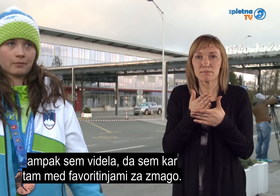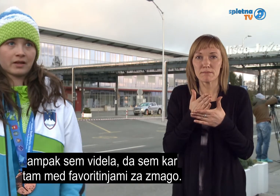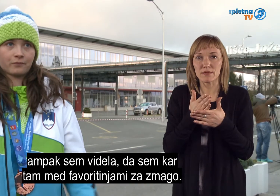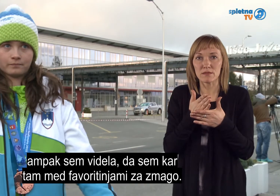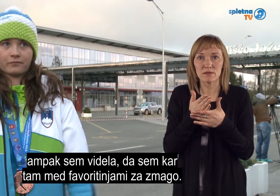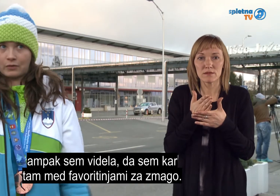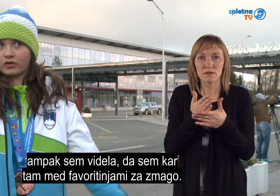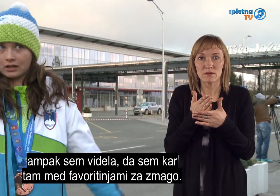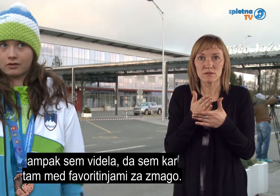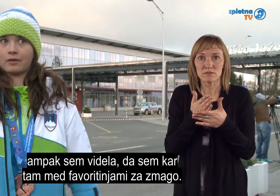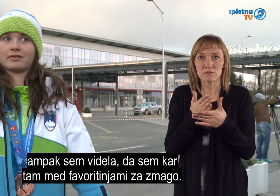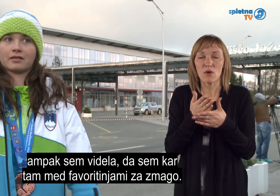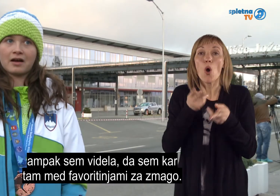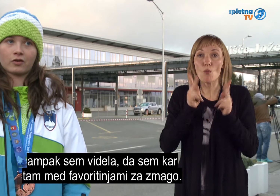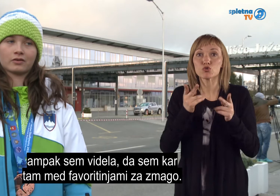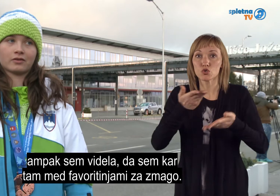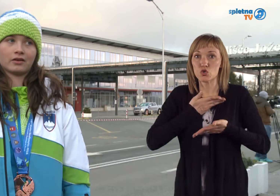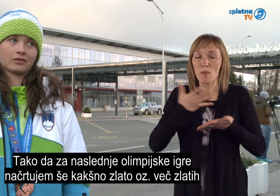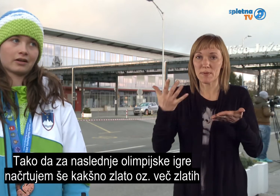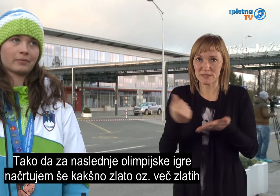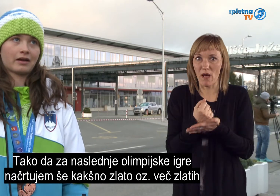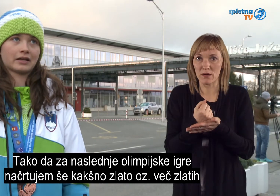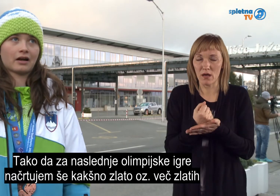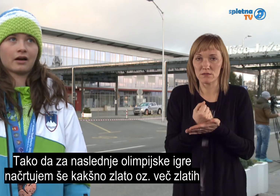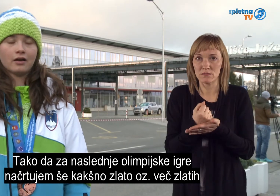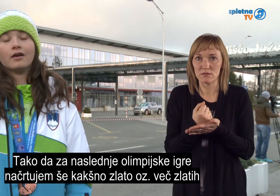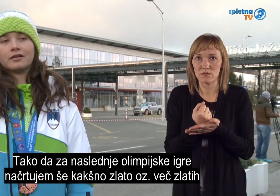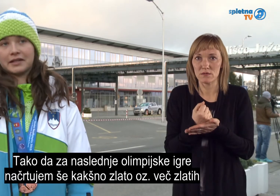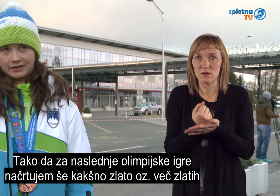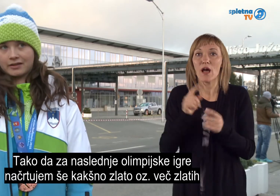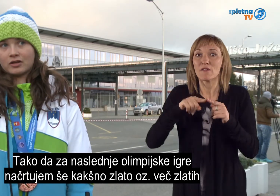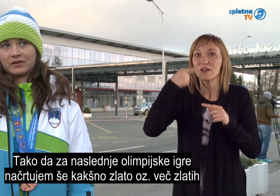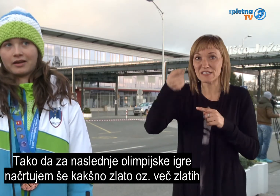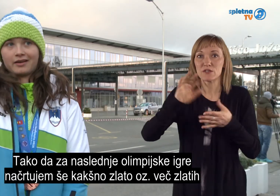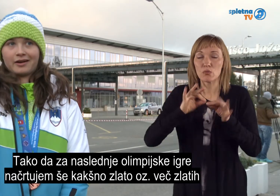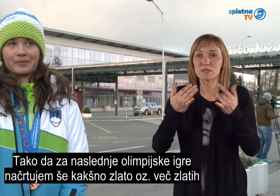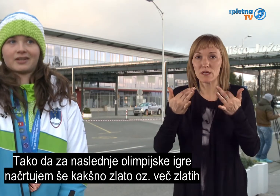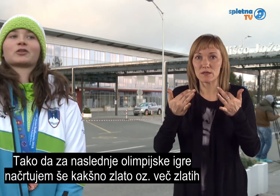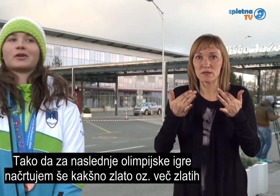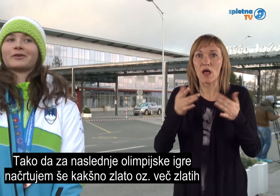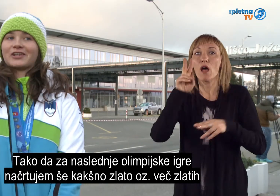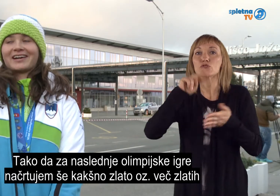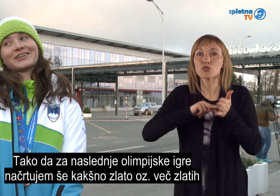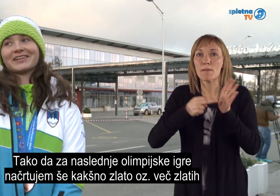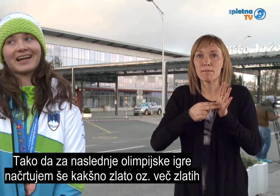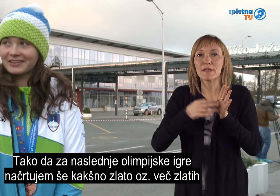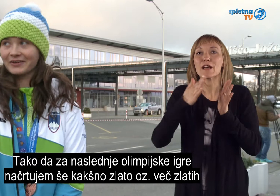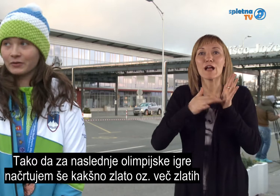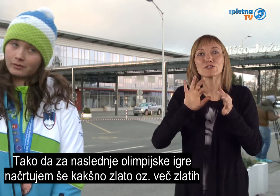med favoritinjami za zmago in tako naprej, tako da za naslednje olimpijske igre pa načrtujemo še kakšno zlato oziroma